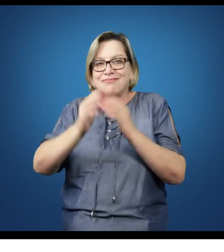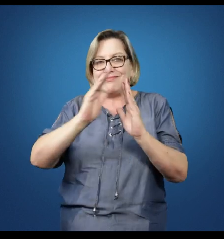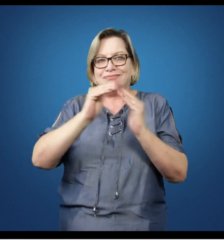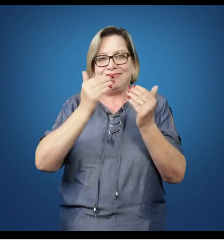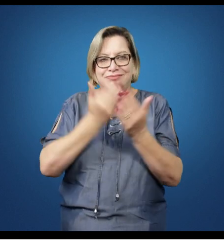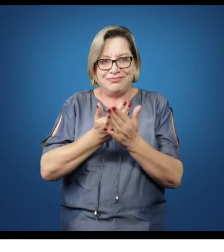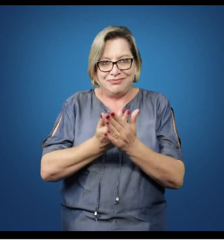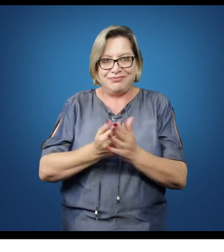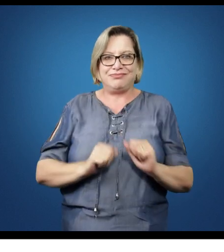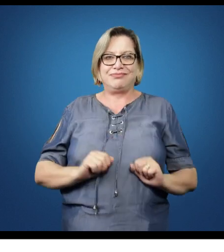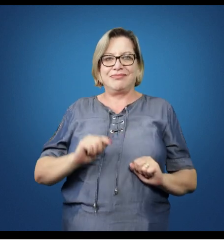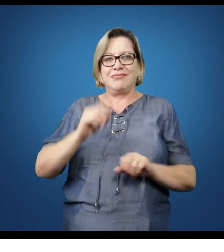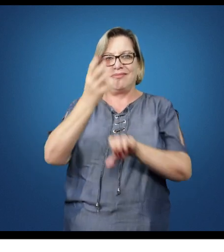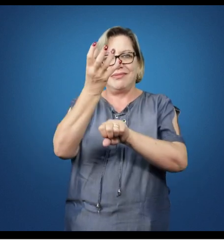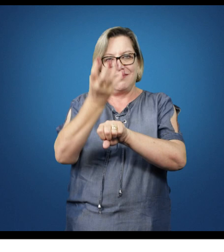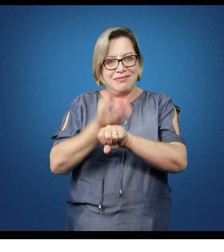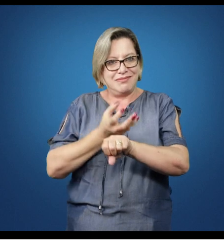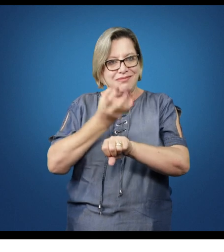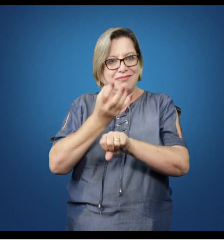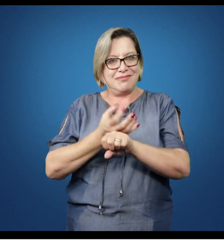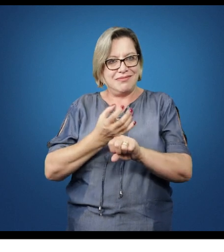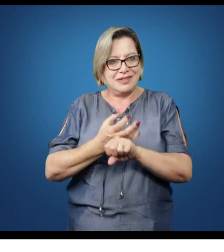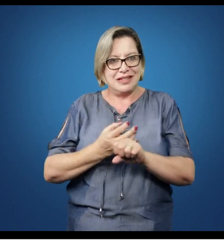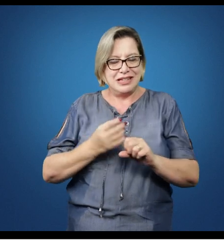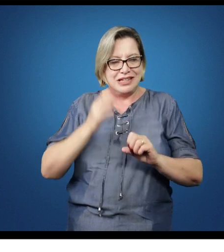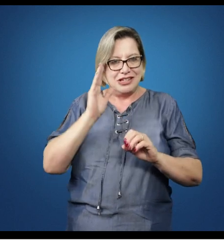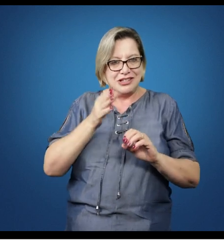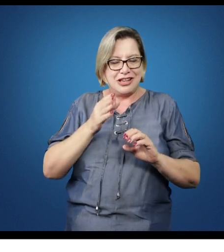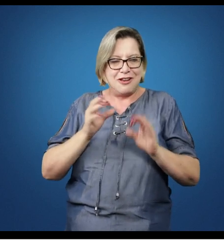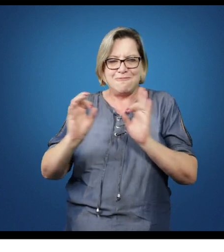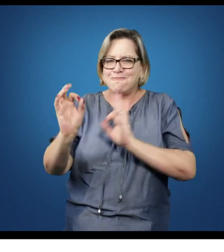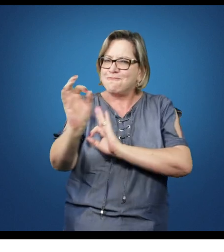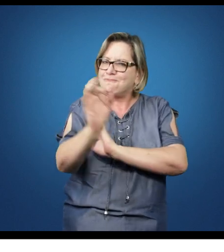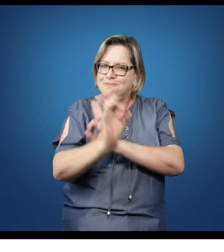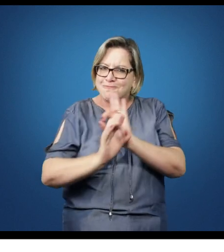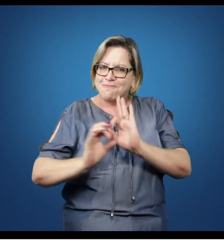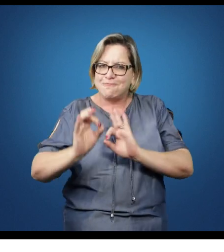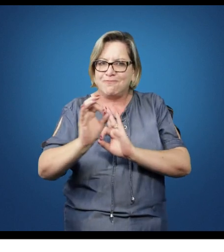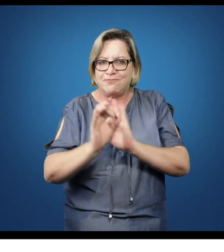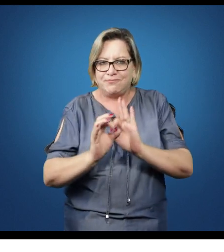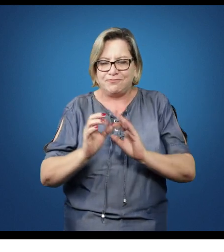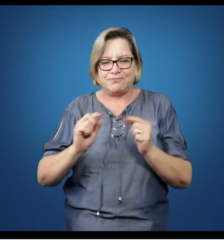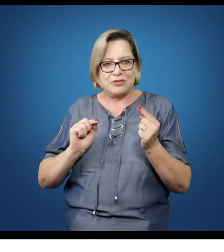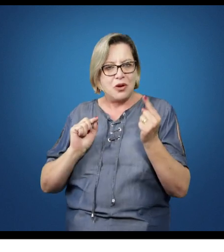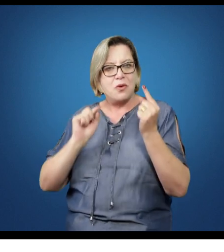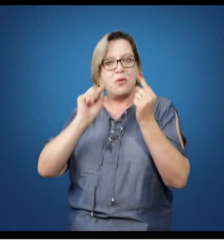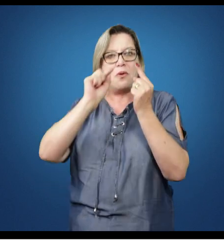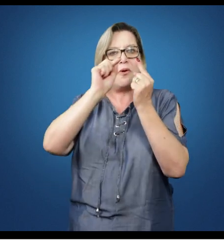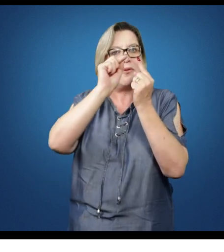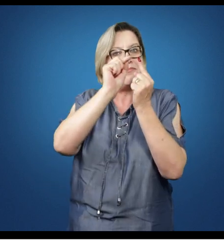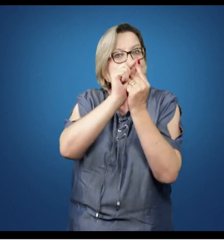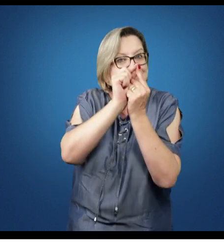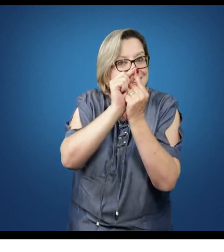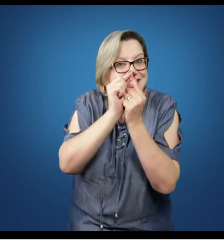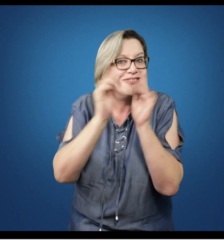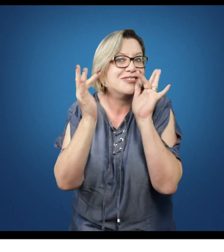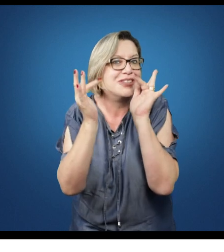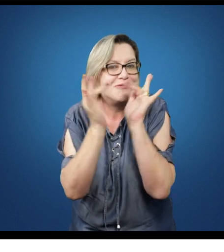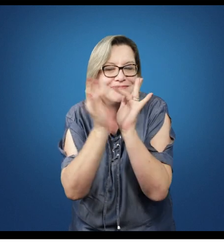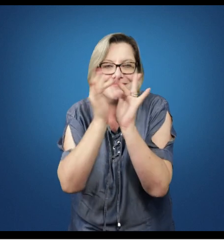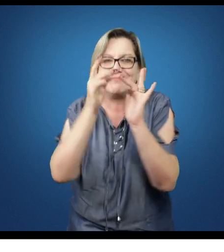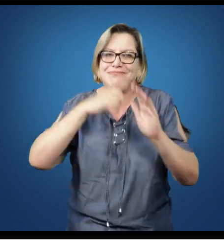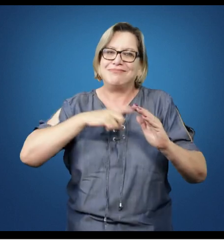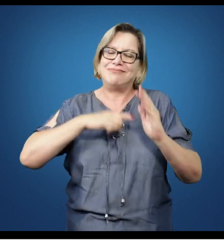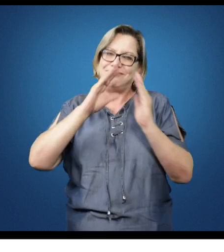teve essa é toda essa formação a organização dela visando esse momento então eu preciso